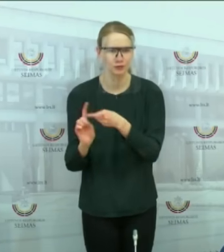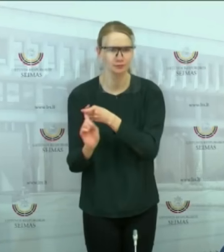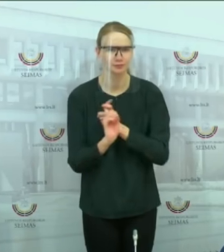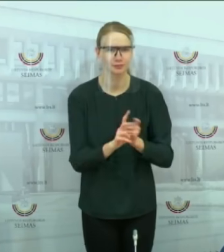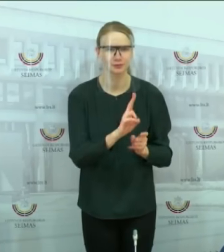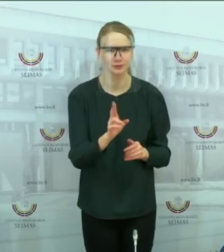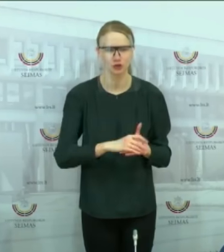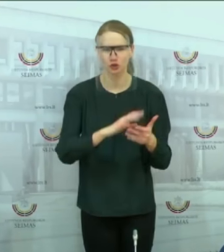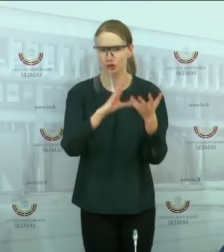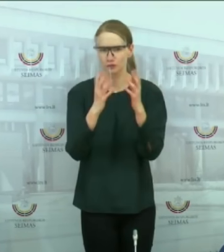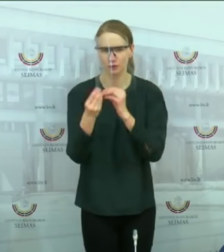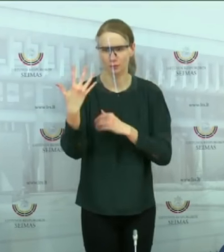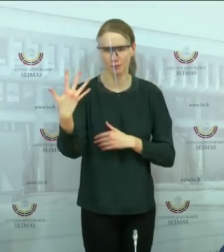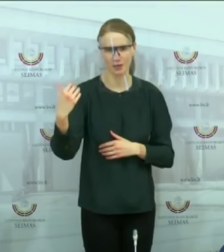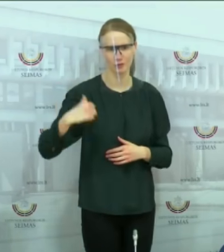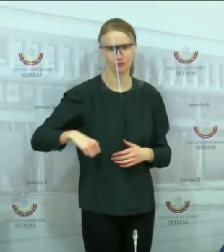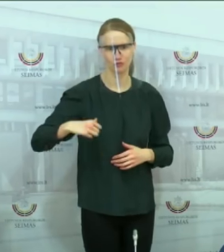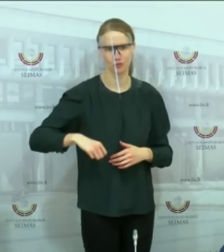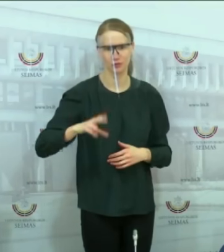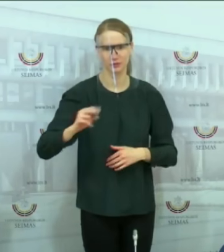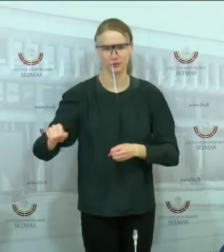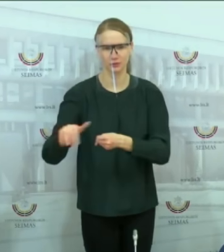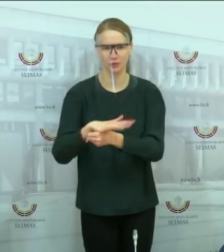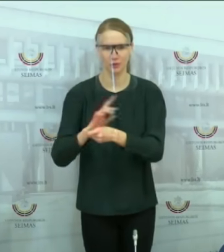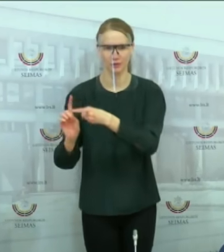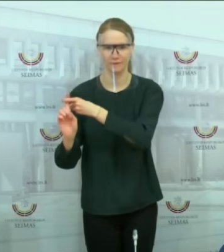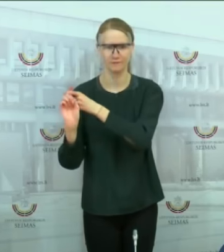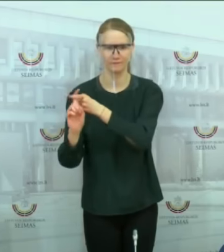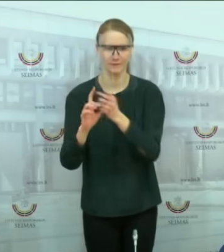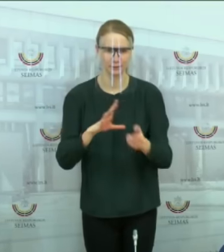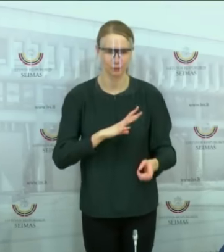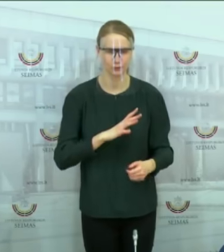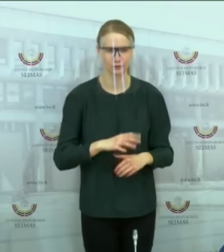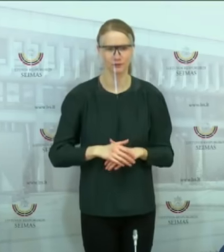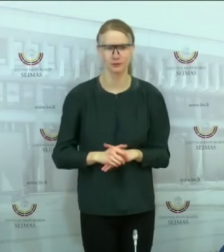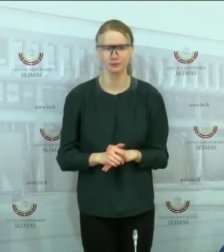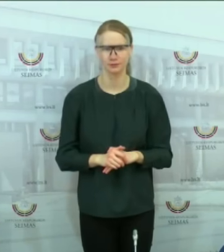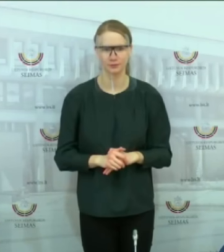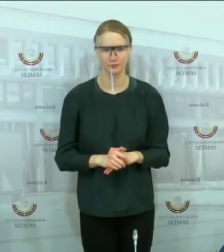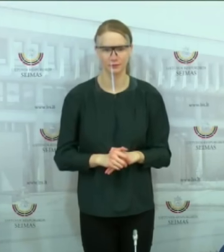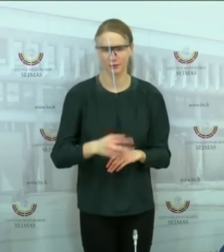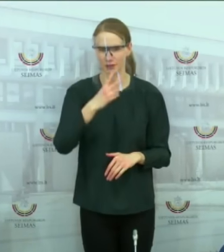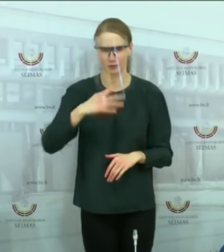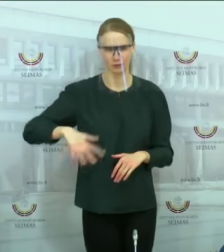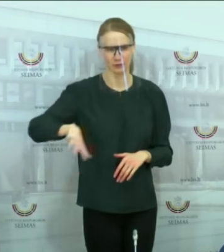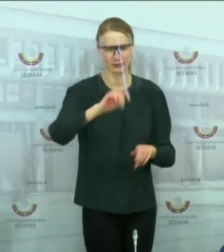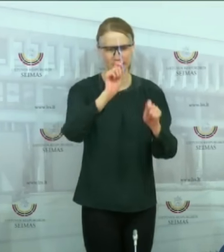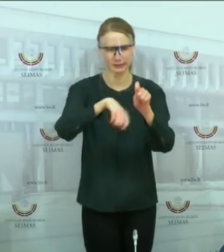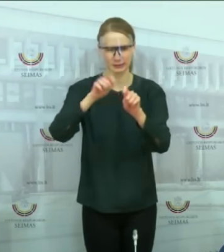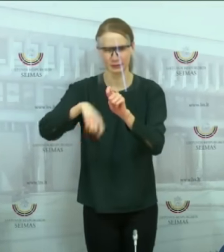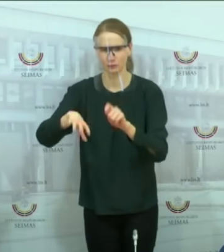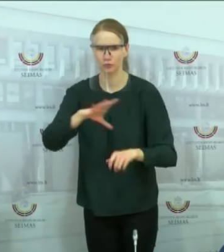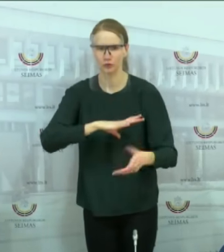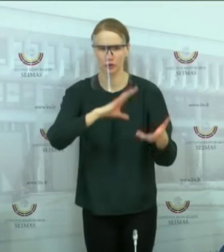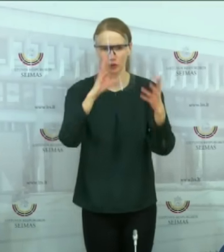užfiksuotą, tai yra viso labo 5 tik tai nauji atvejai nustatyti Lietuvoje, nors tyrimų skaičius